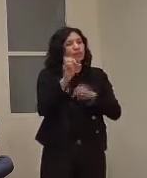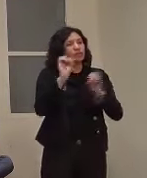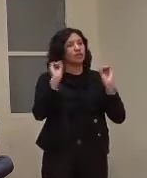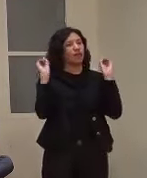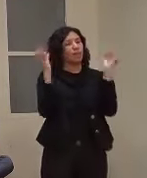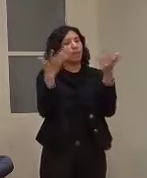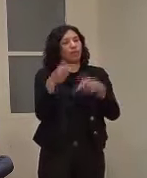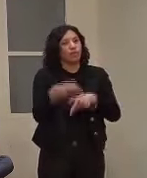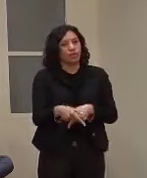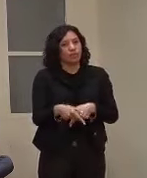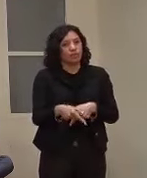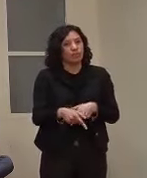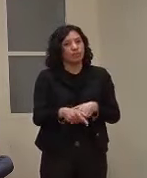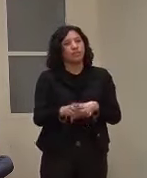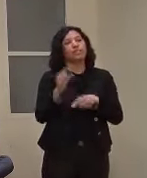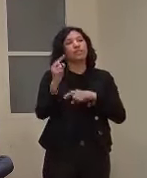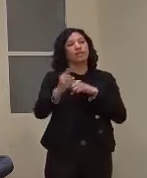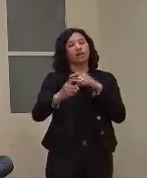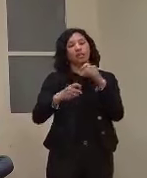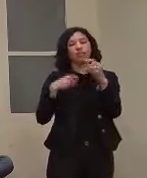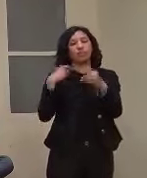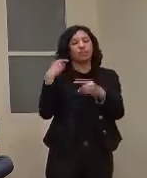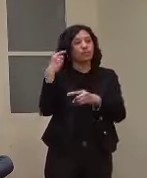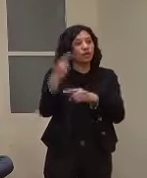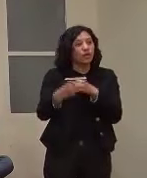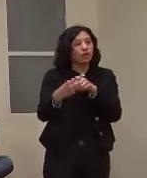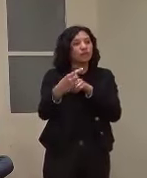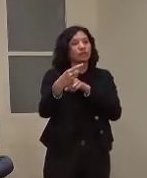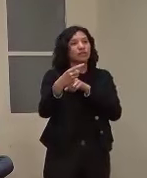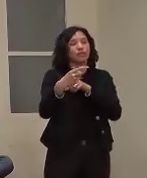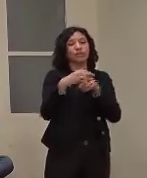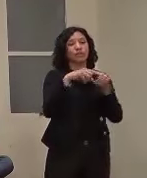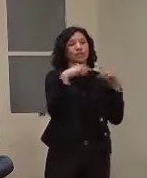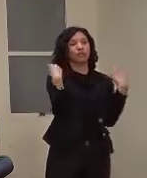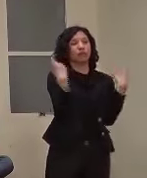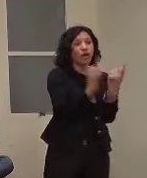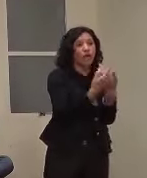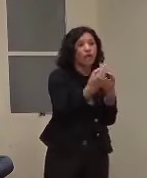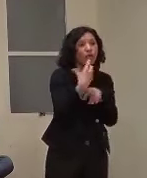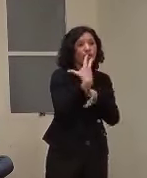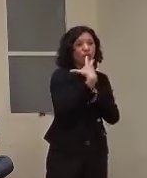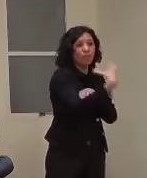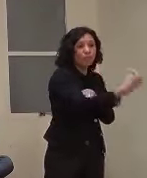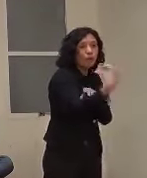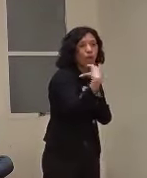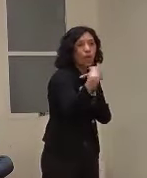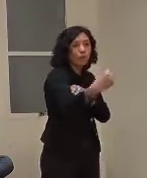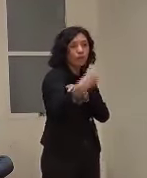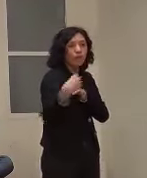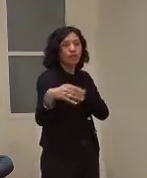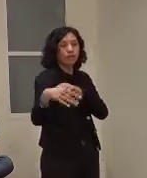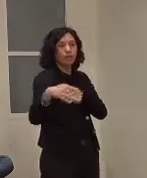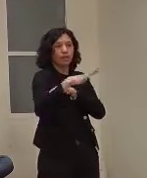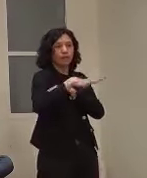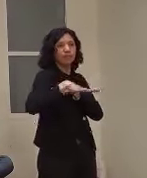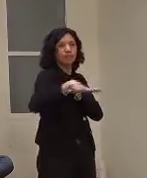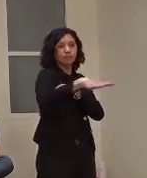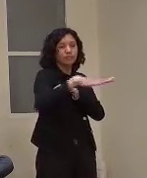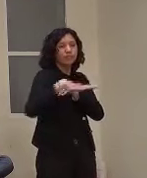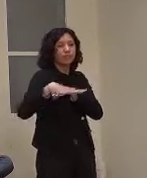lógicamente replicando las en cada uno de sus entornos el medio donde se desarrollan y siendo multiplicadores de